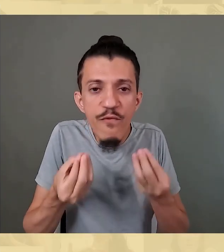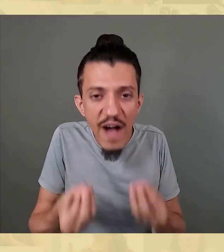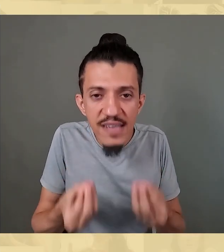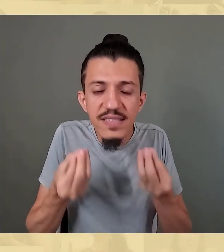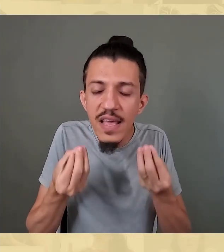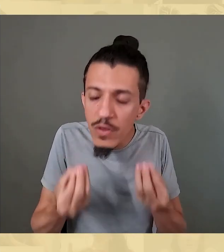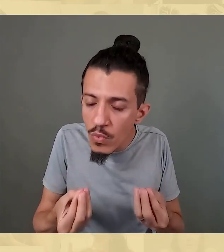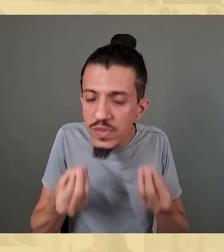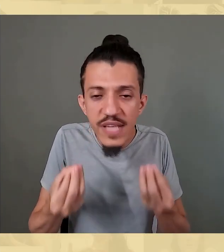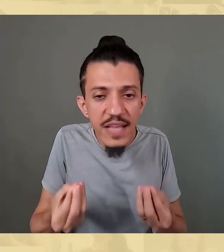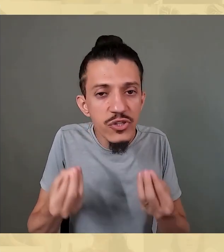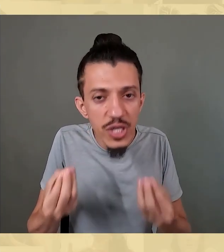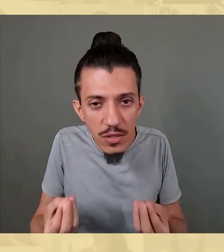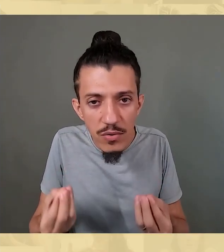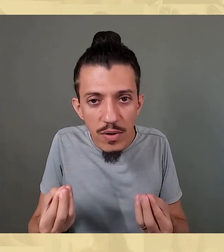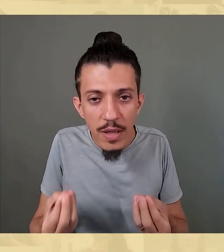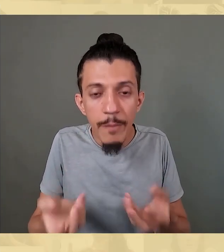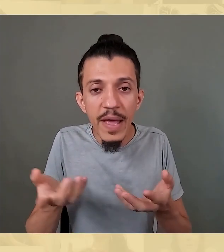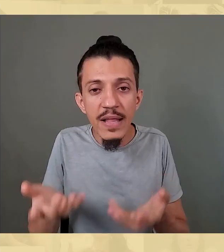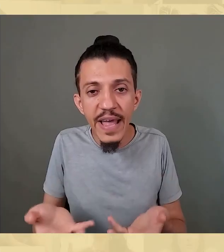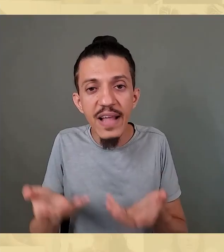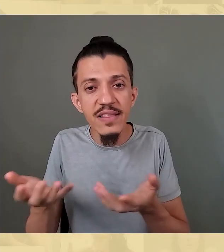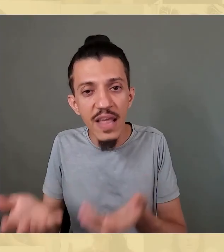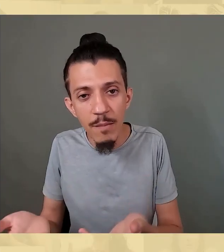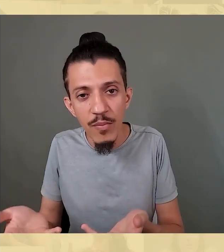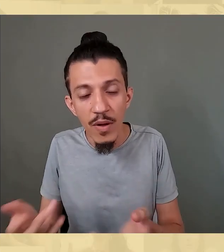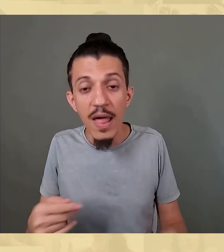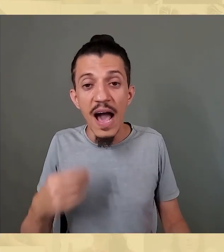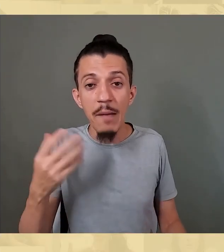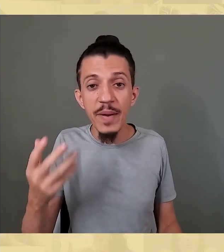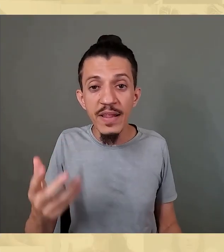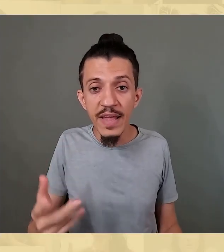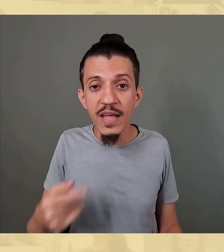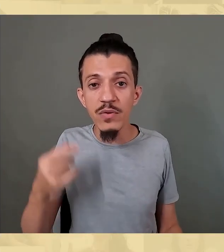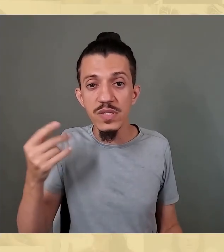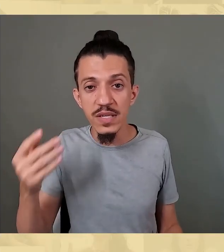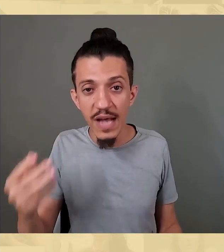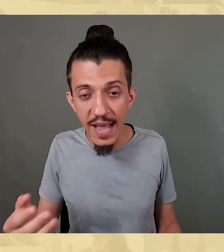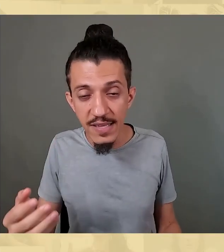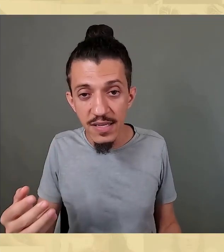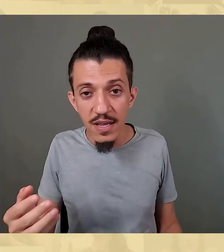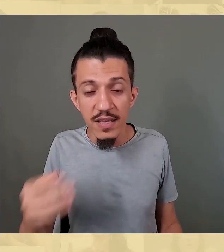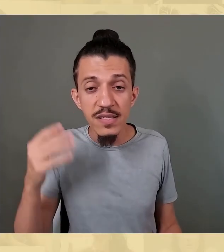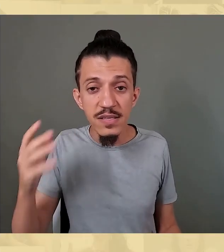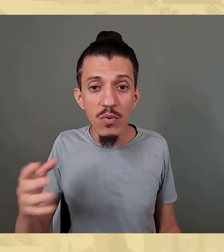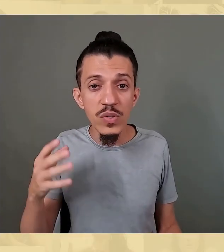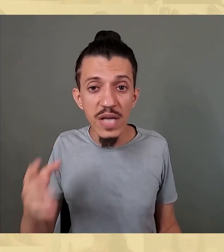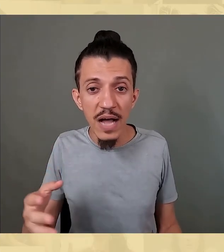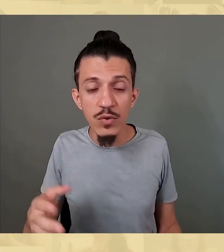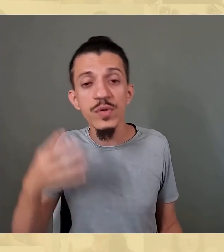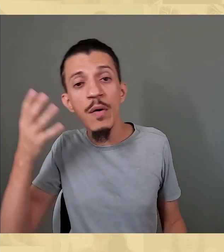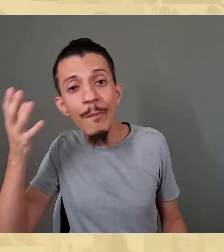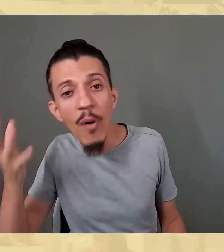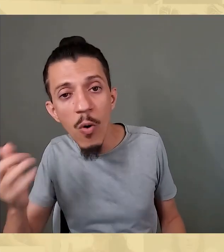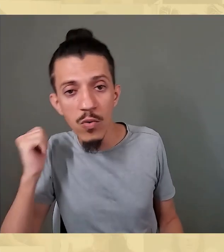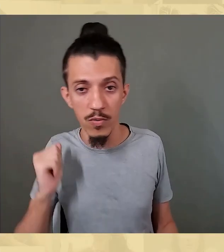não faz nenhum sentido perder tempo aprendendo sinais que são usados pouco,